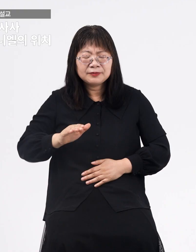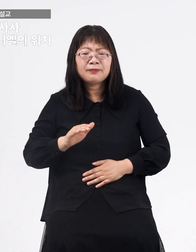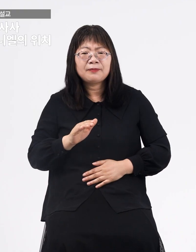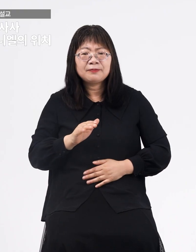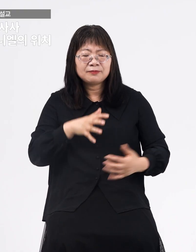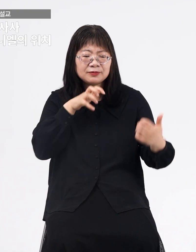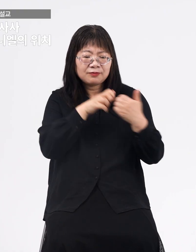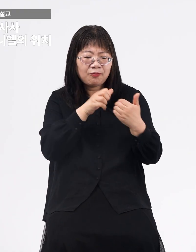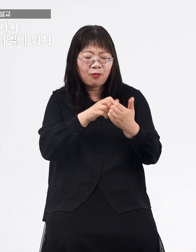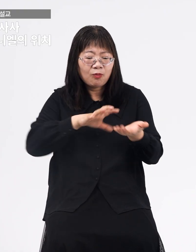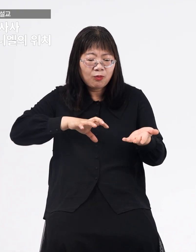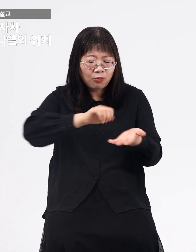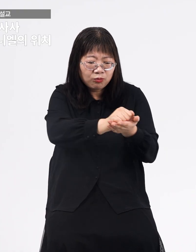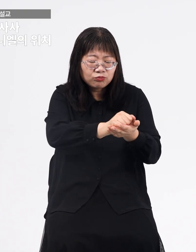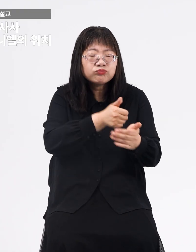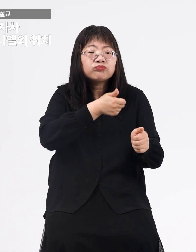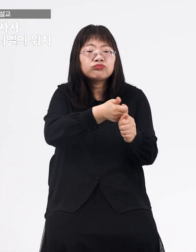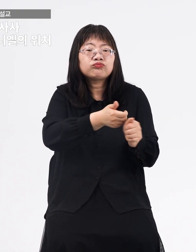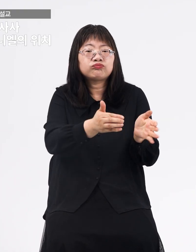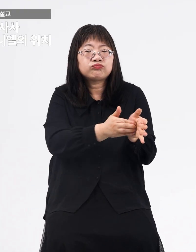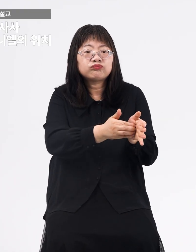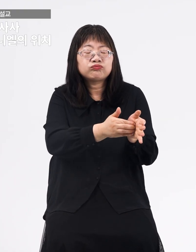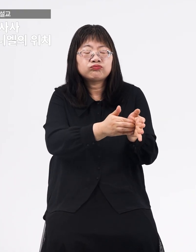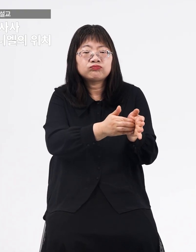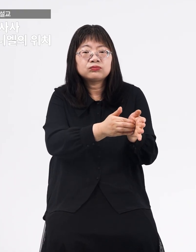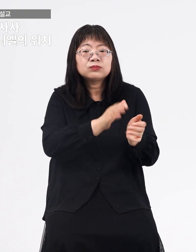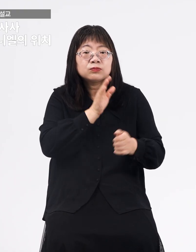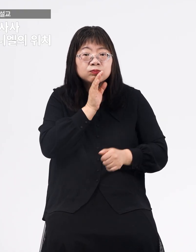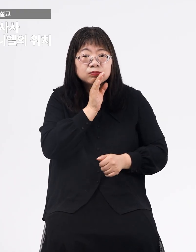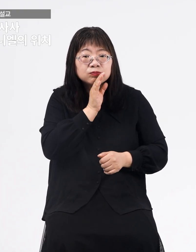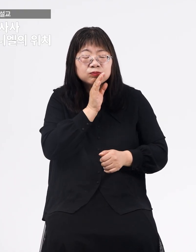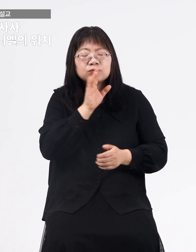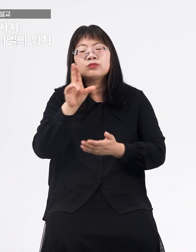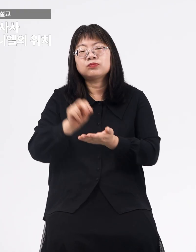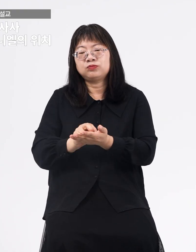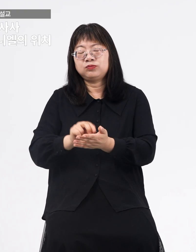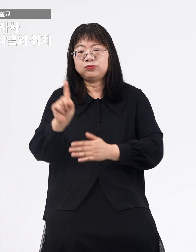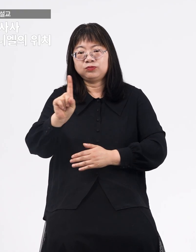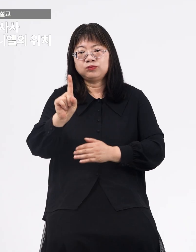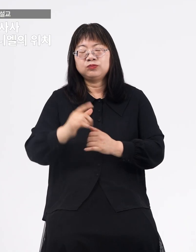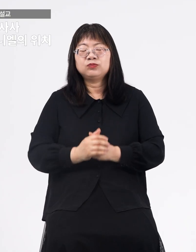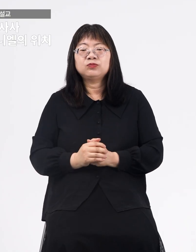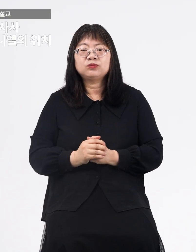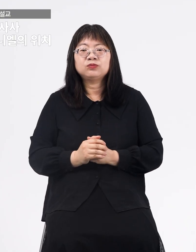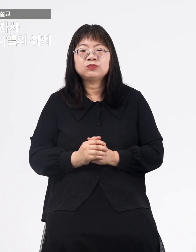싸웠고 전명했고 이겼어요. 승리했습니다. 문제는